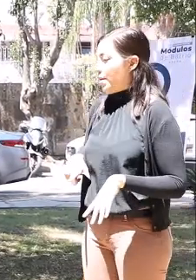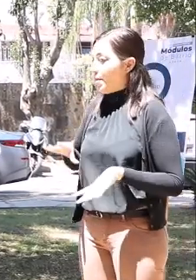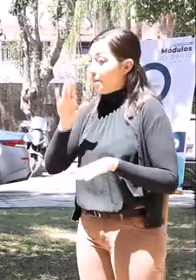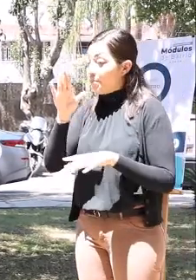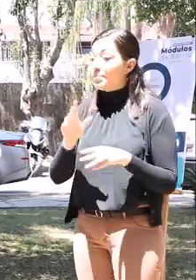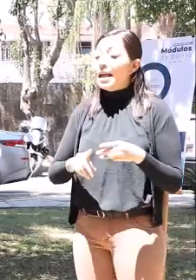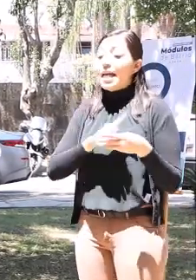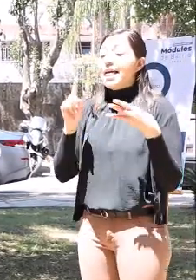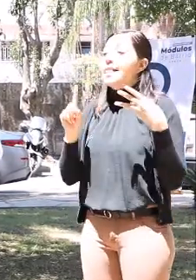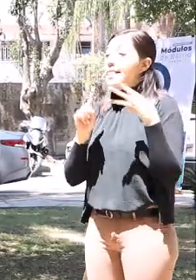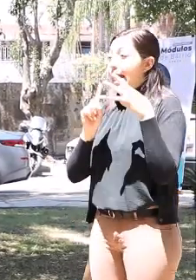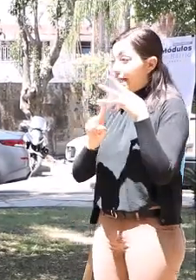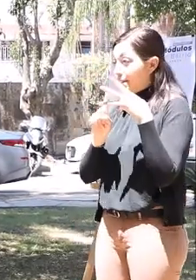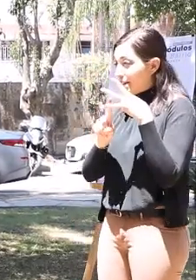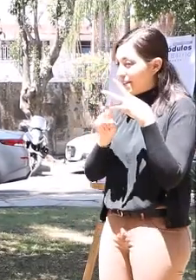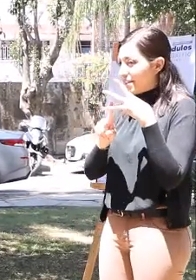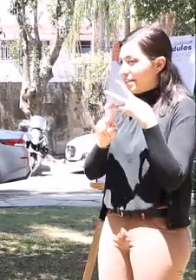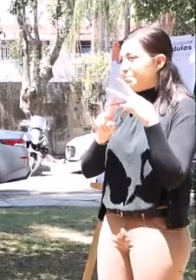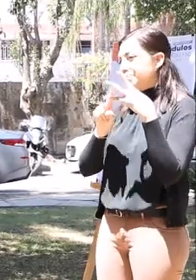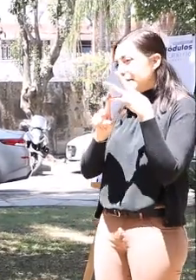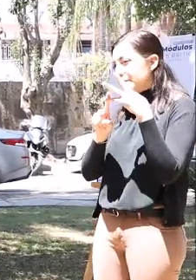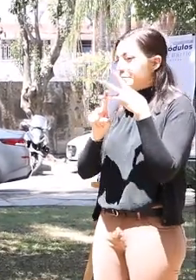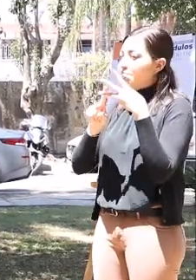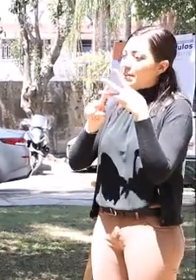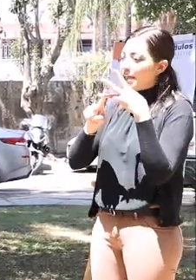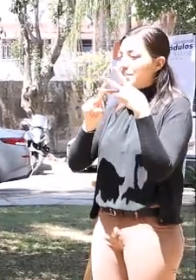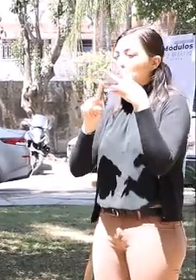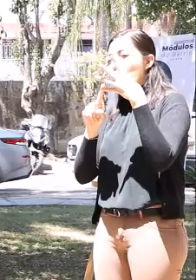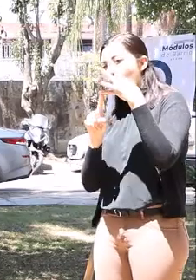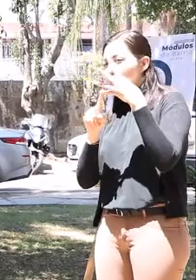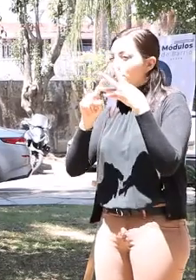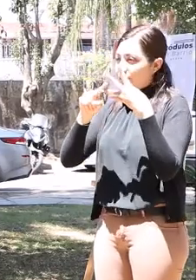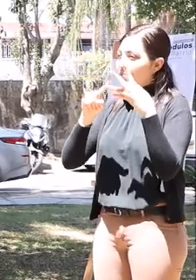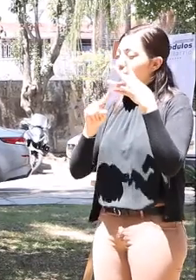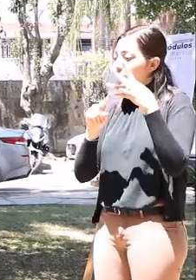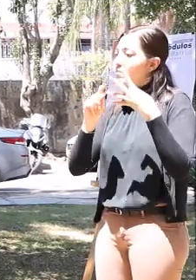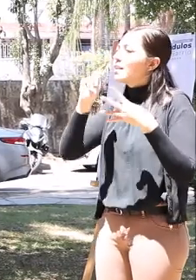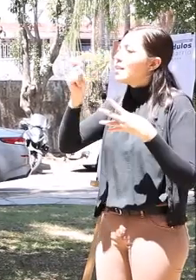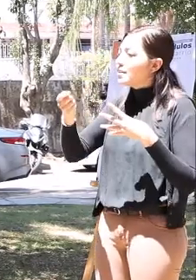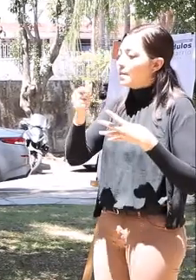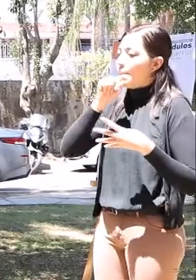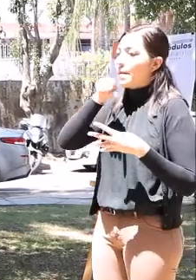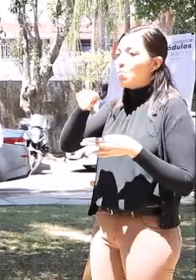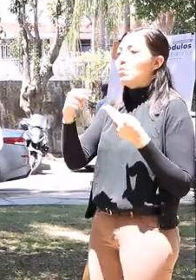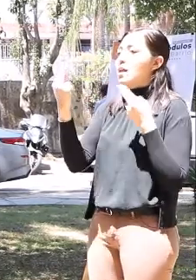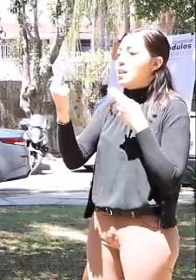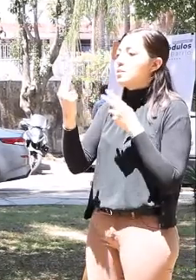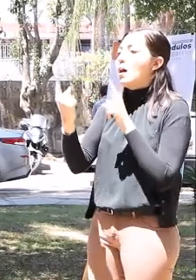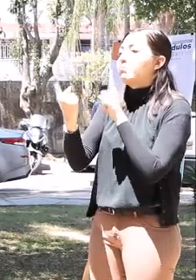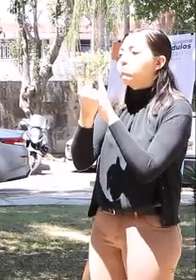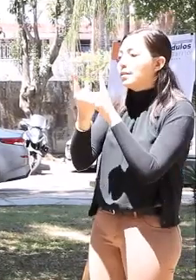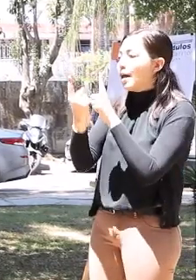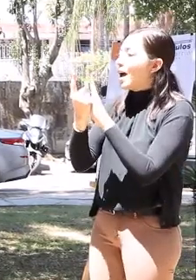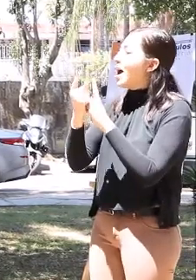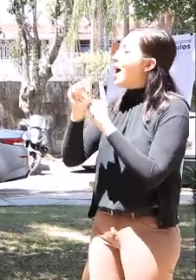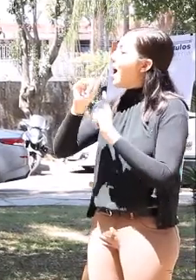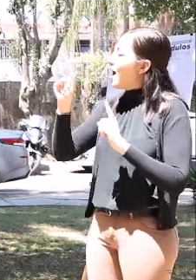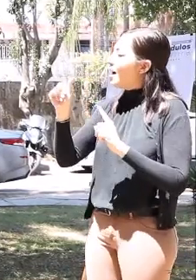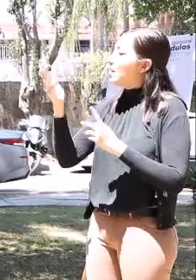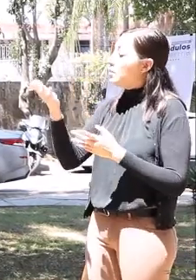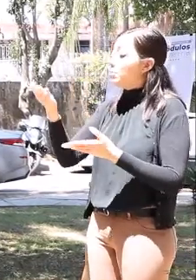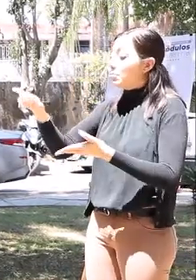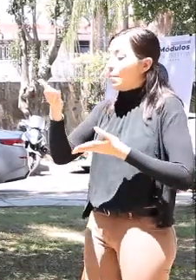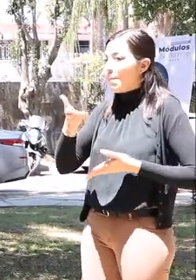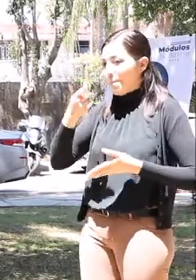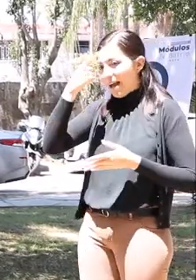eje, tercer y cuarto eje, se convertiría justo la proximidad de poder ir recibiendo las